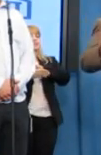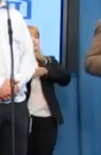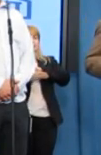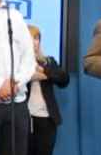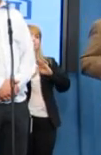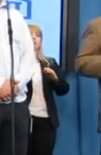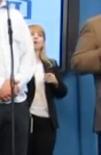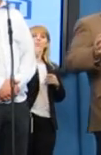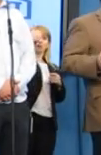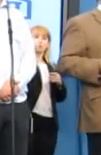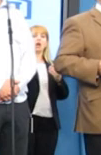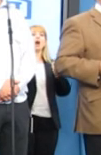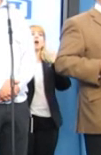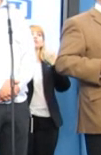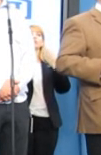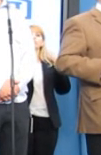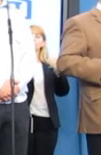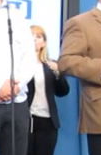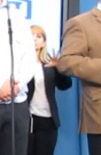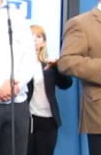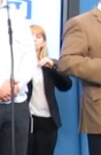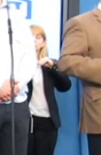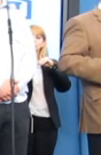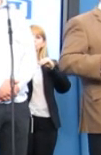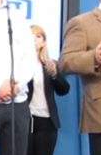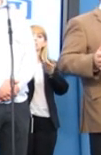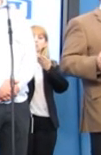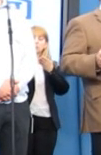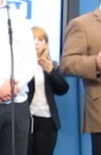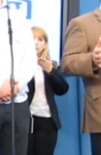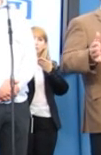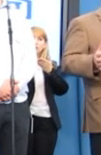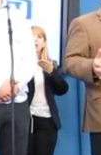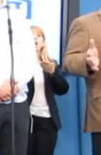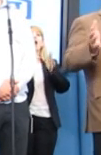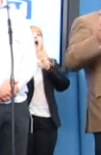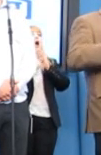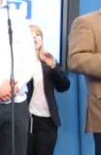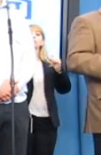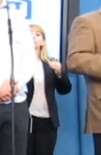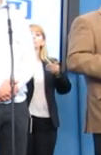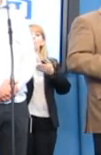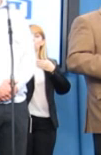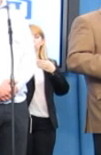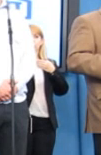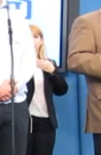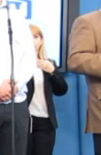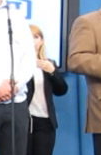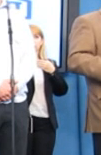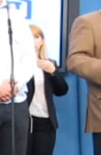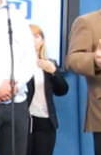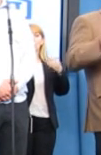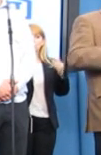Po pierwsze, adwokat może wziąć honorarium za prowadzoną sprawę, ale może nie wziąć honorarium za prowadzoną